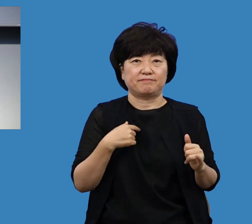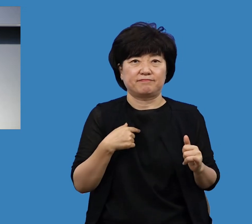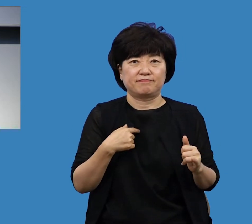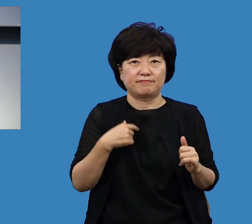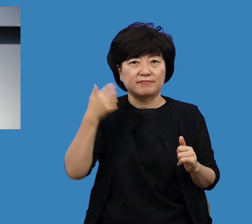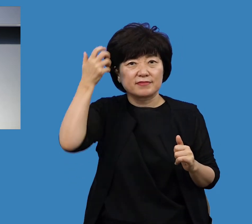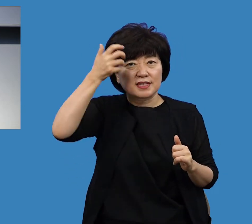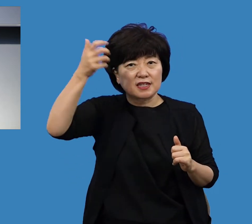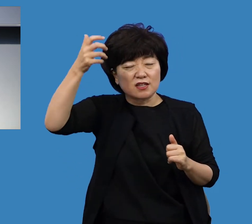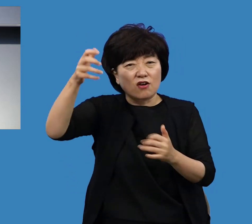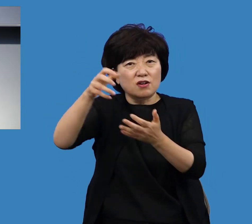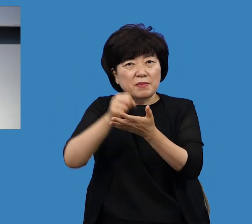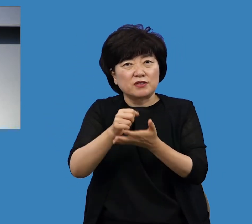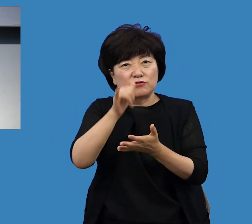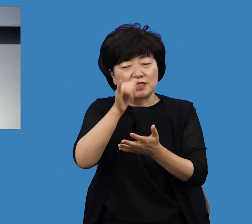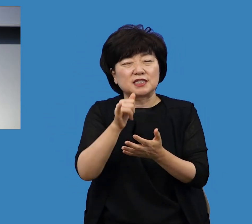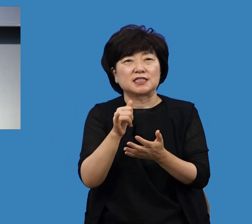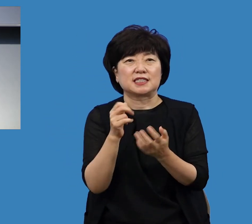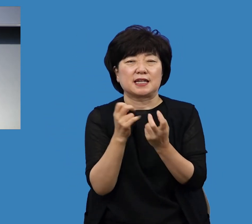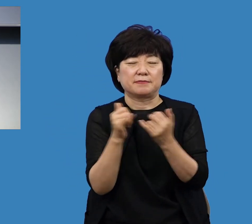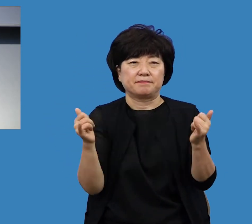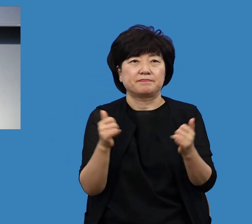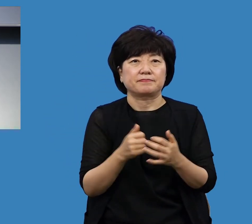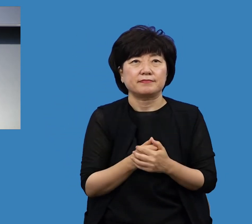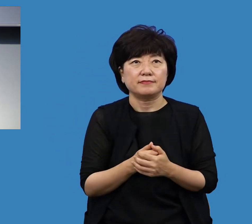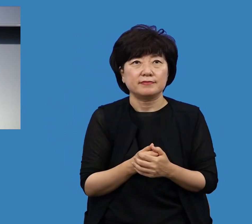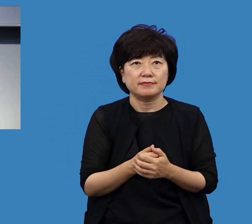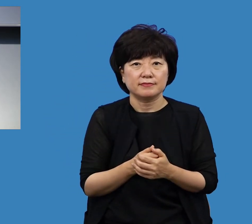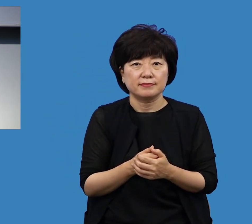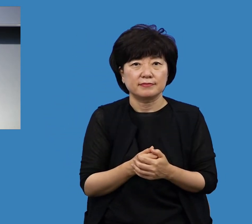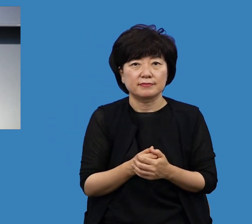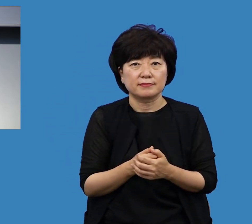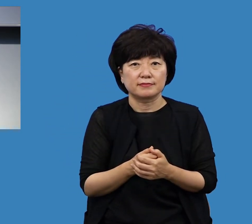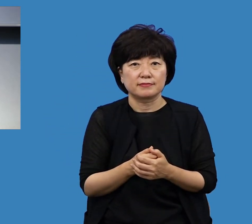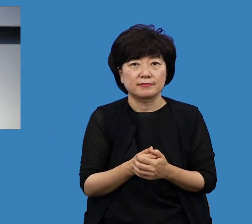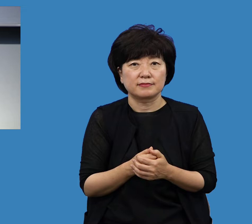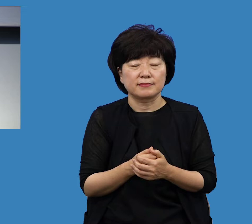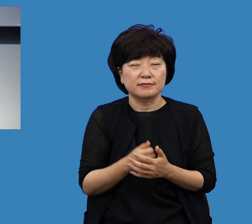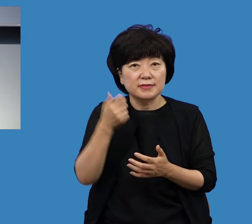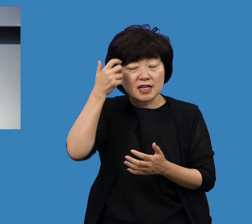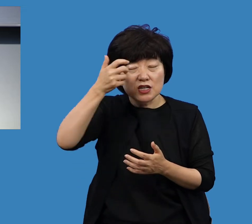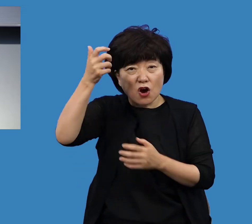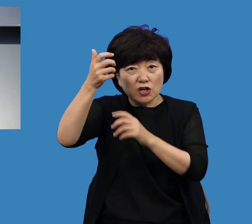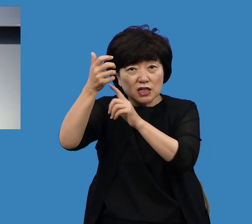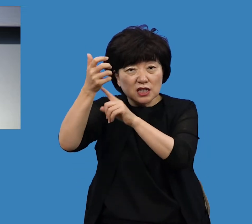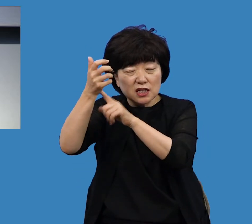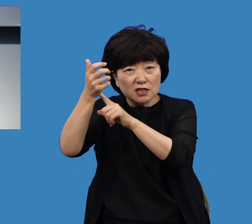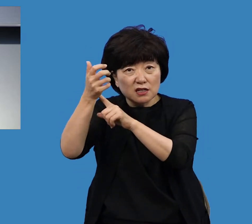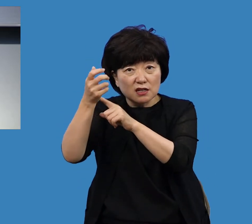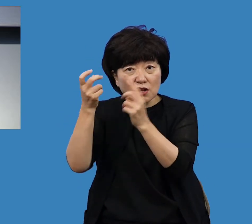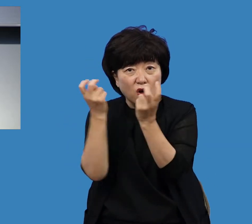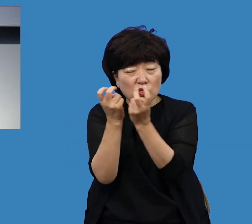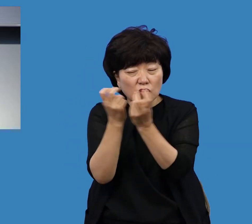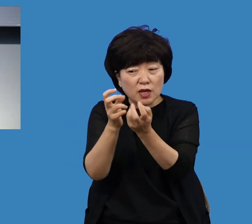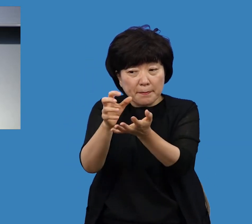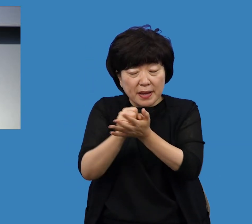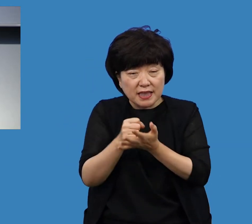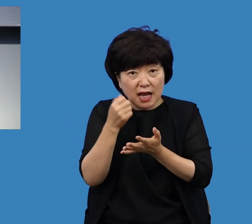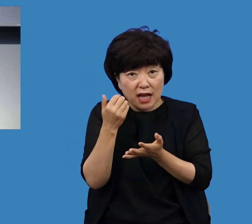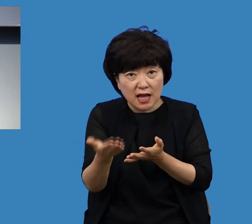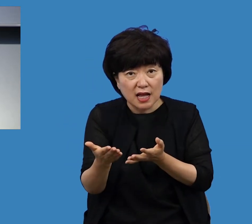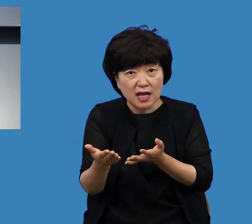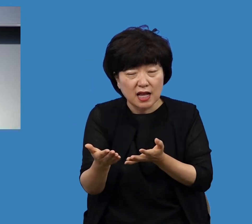이런 영을 받을 수 있는 존재라는 거예요. 예. 그래서 이 영을 근데 어떻게 받게